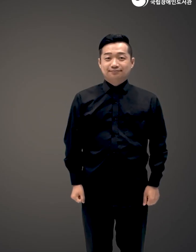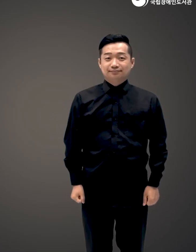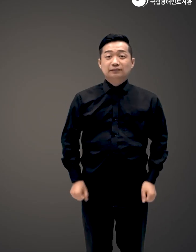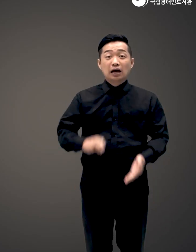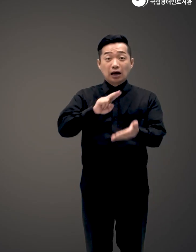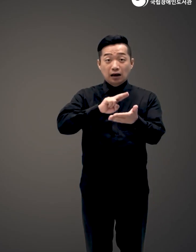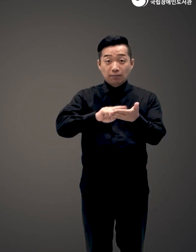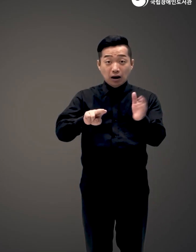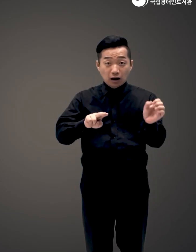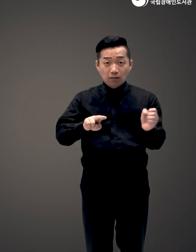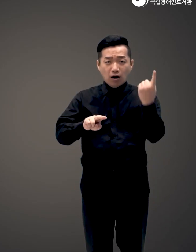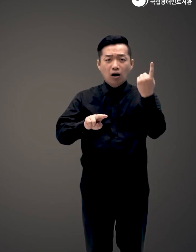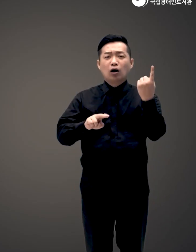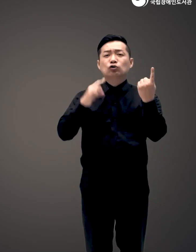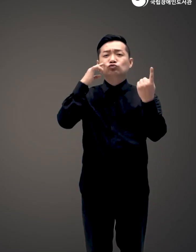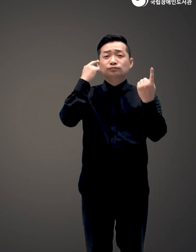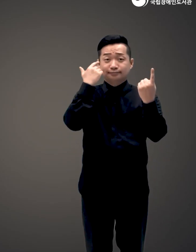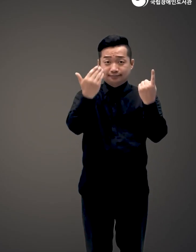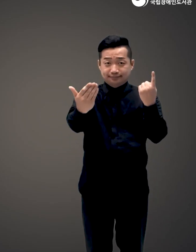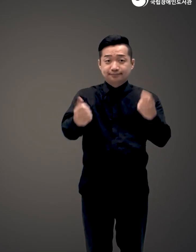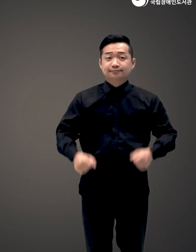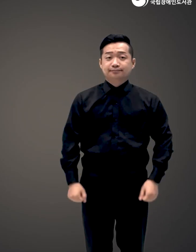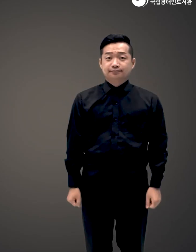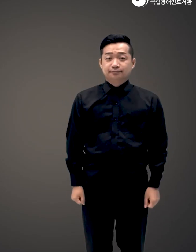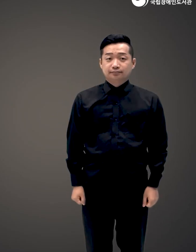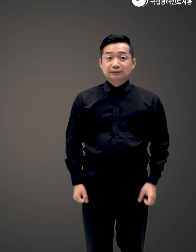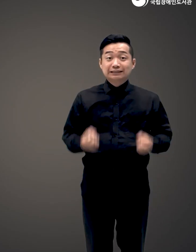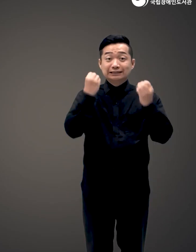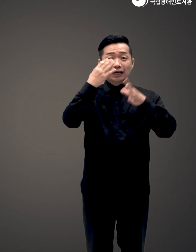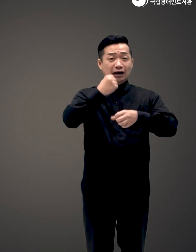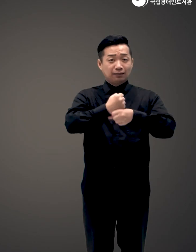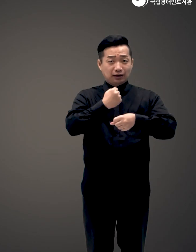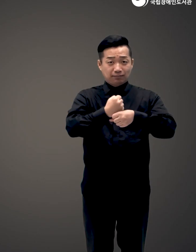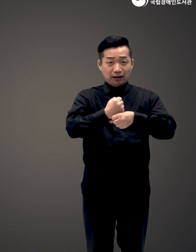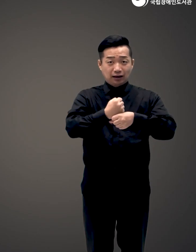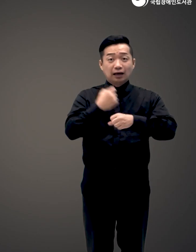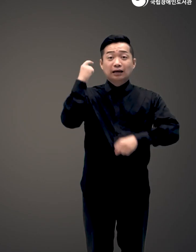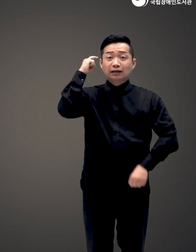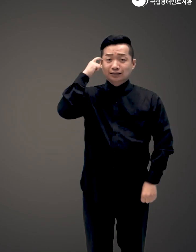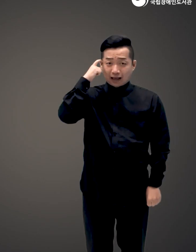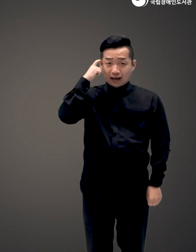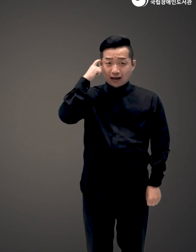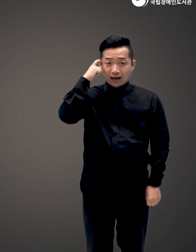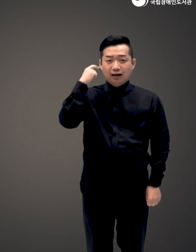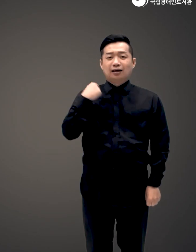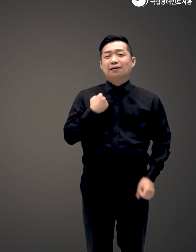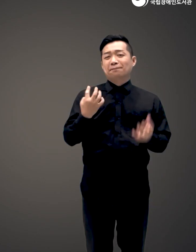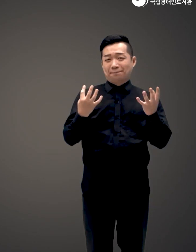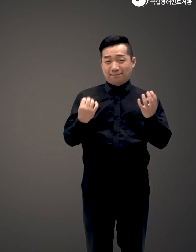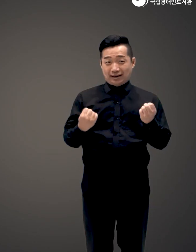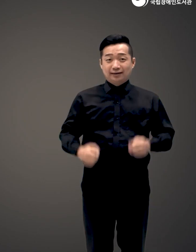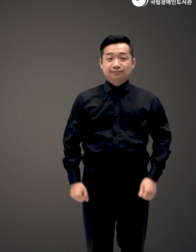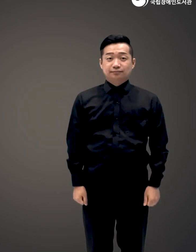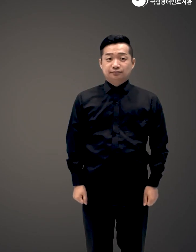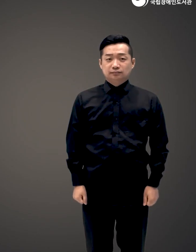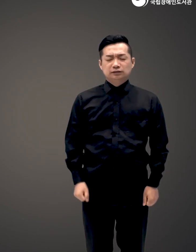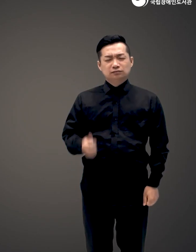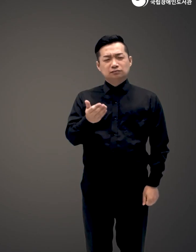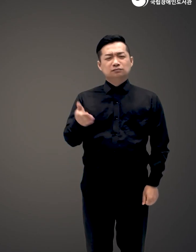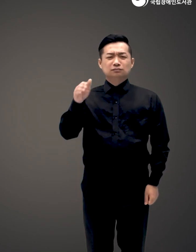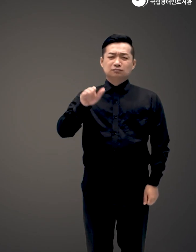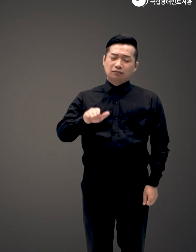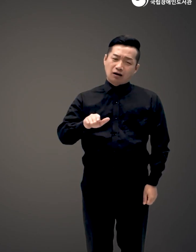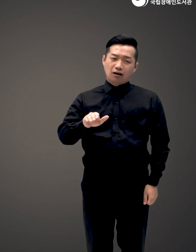기쁘네요. 만화를 그리게 된 계기가 궁금합니다. 창작을 해야겠다는 생각을 많이 가지고 있었어요.